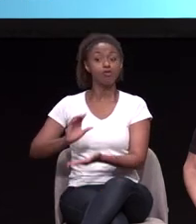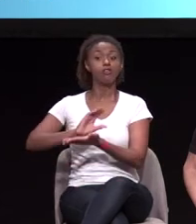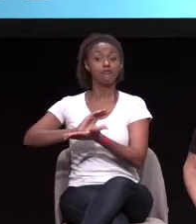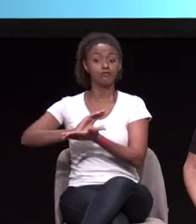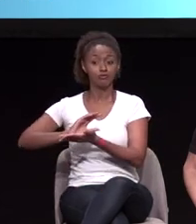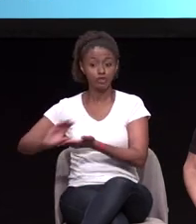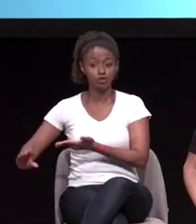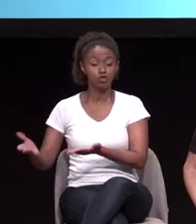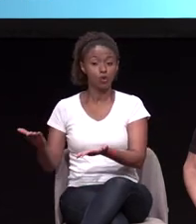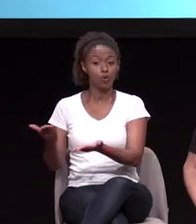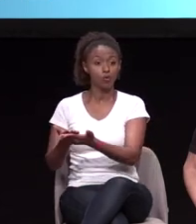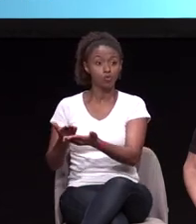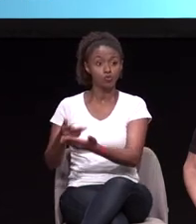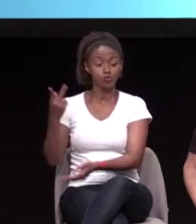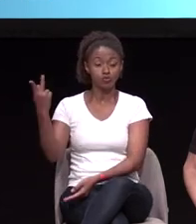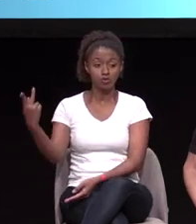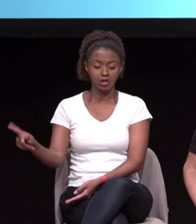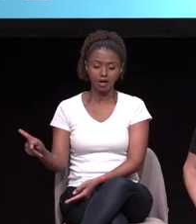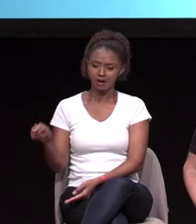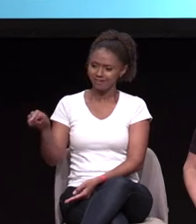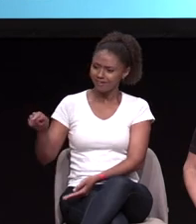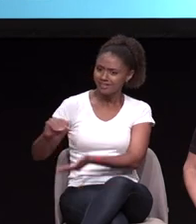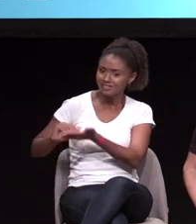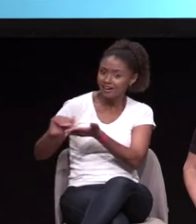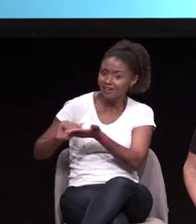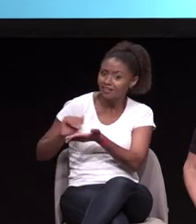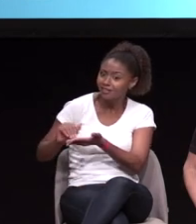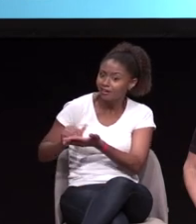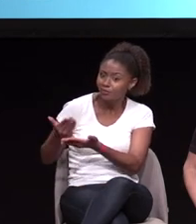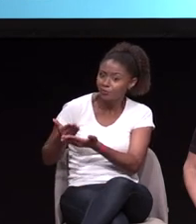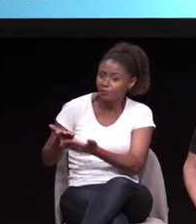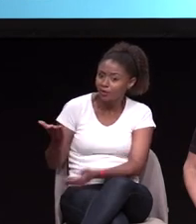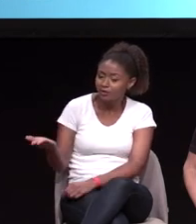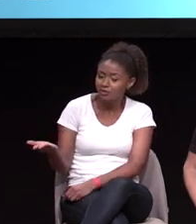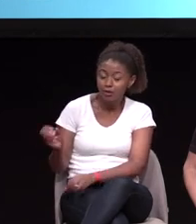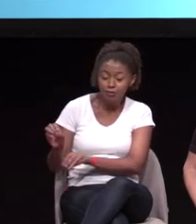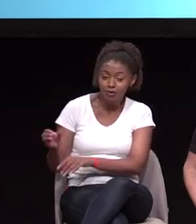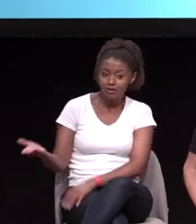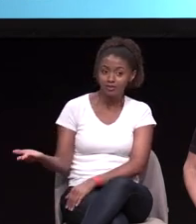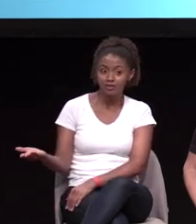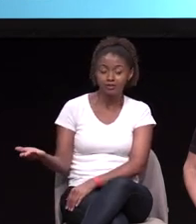secretário da educação então tô falando enquanto política pública